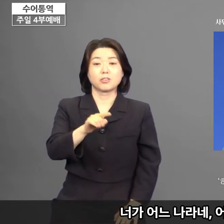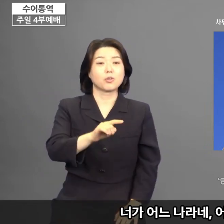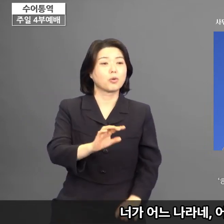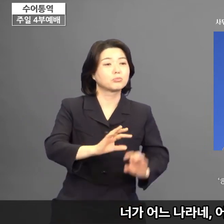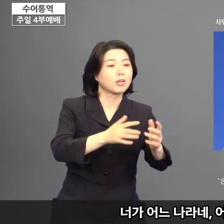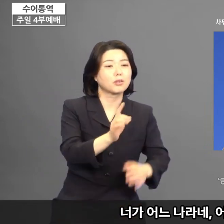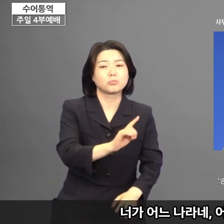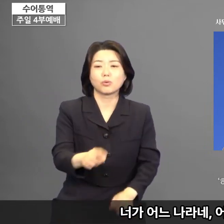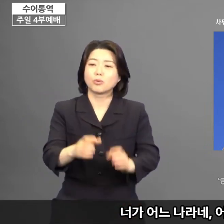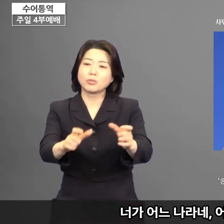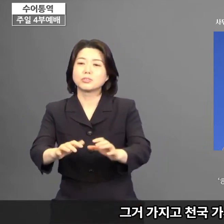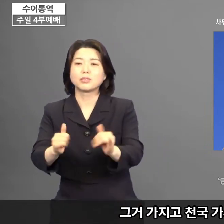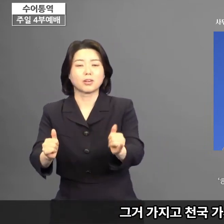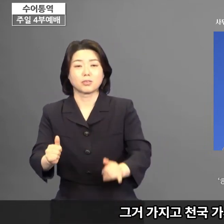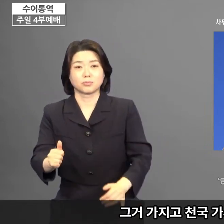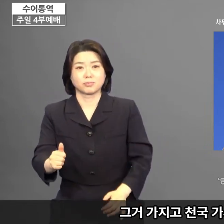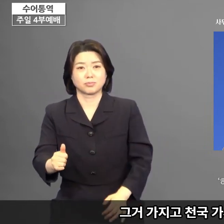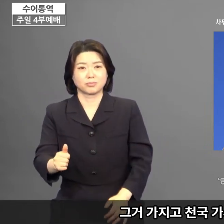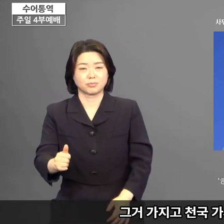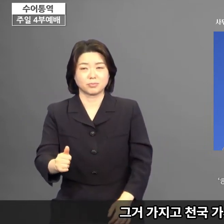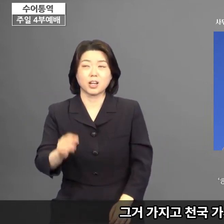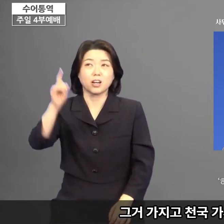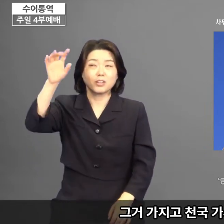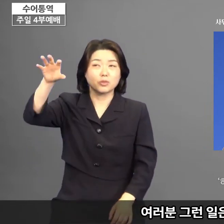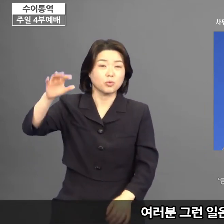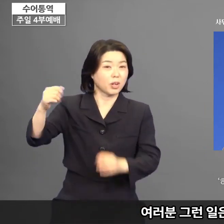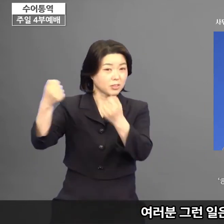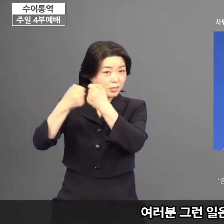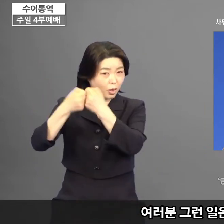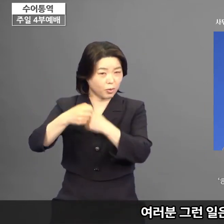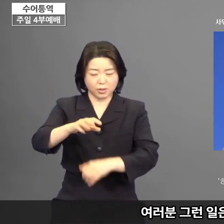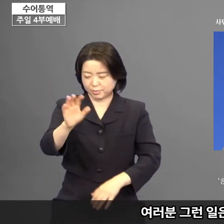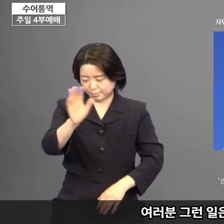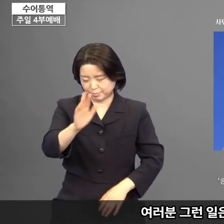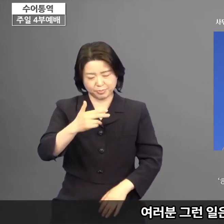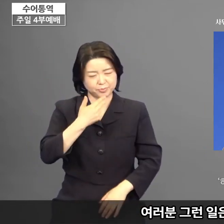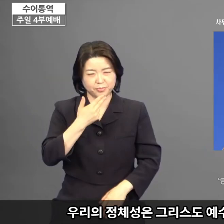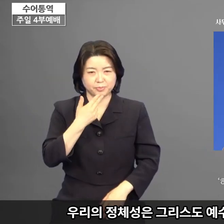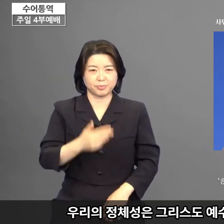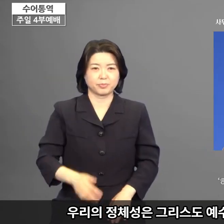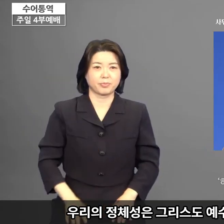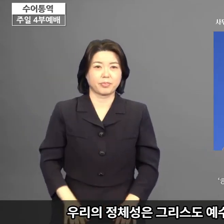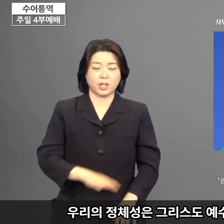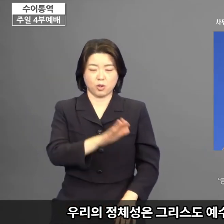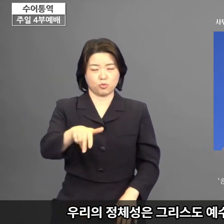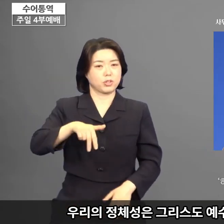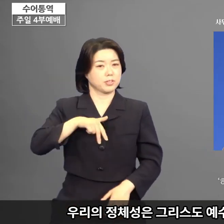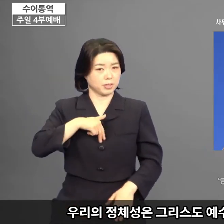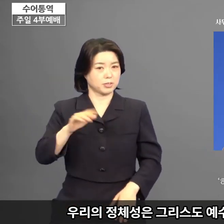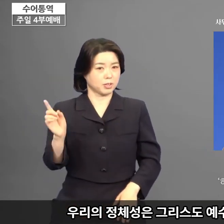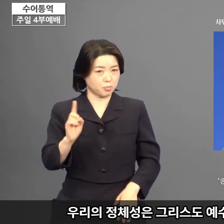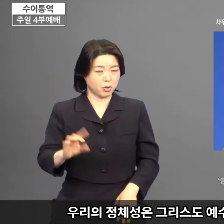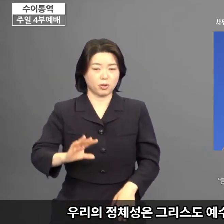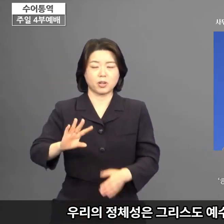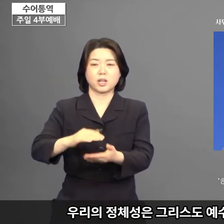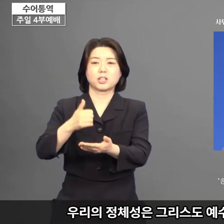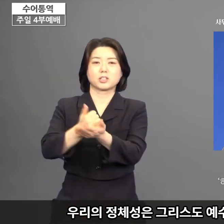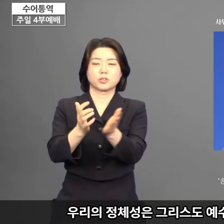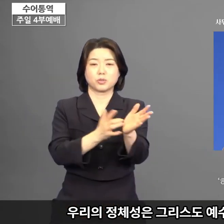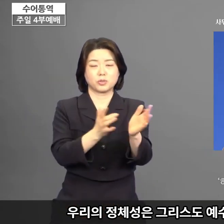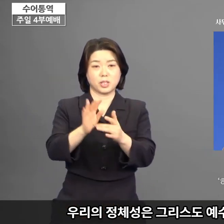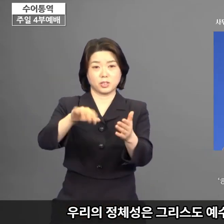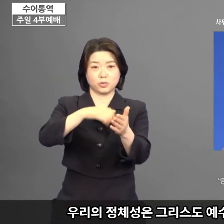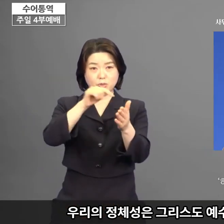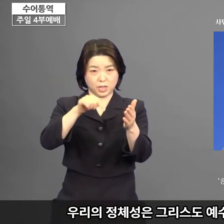나라네, 어느 지역 출신이네, 그거 가지고 천국 가서 싸우겠습니까? 여러분 그런 일은 없는 거예요. 우리의 정체성은 그리스도 예수